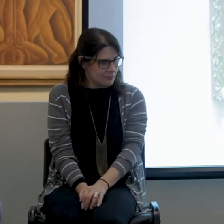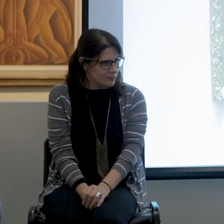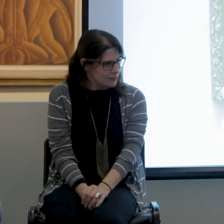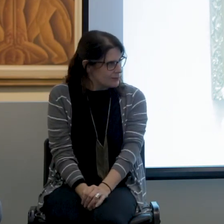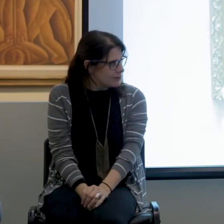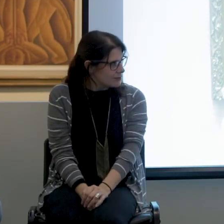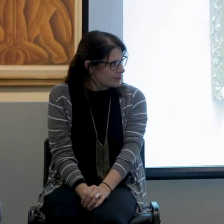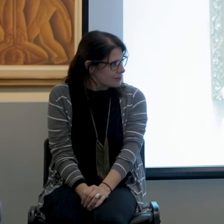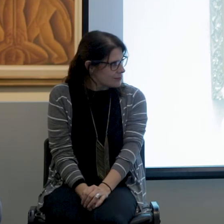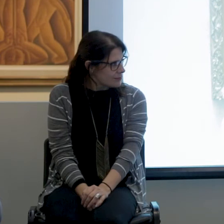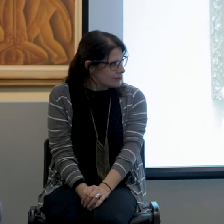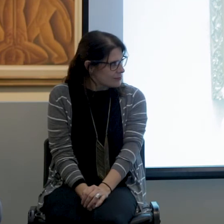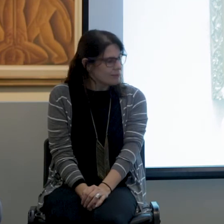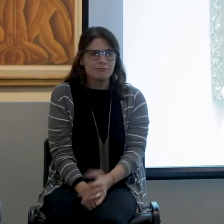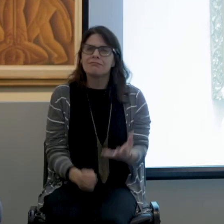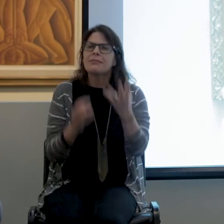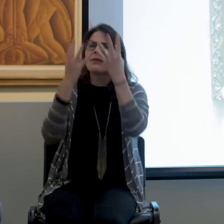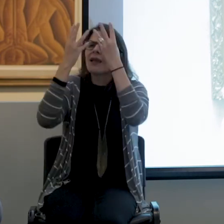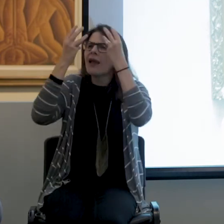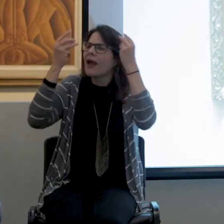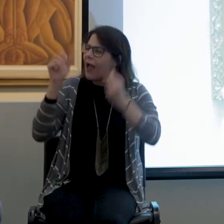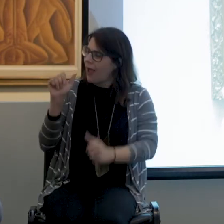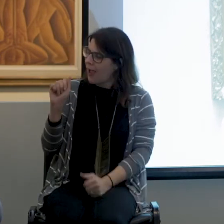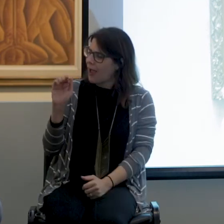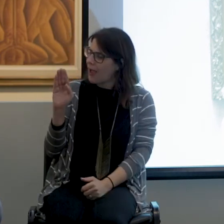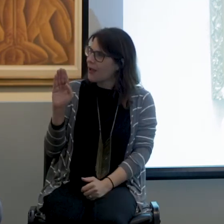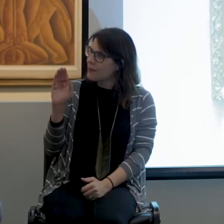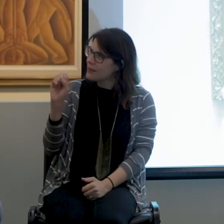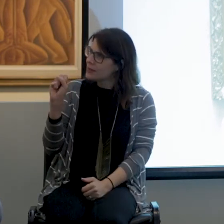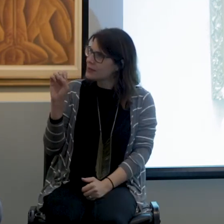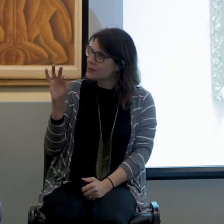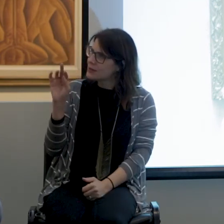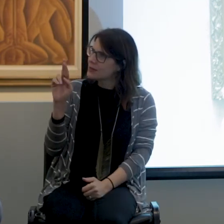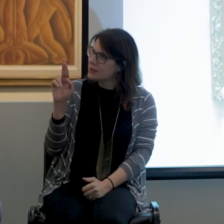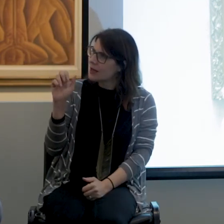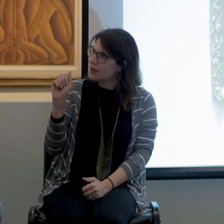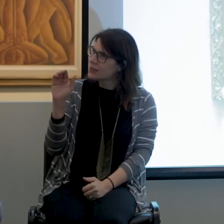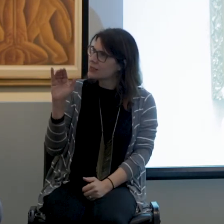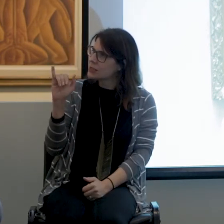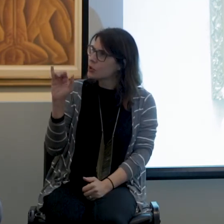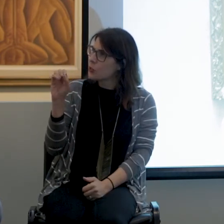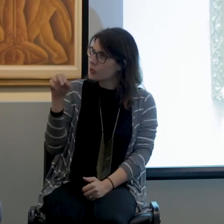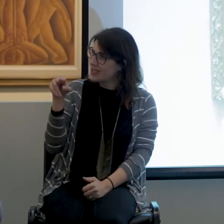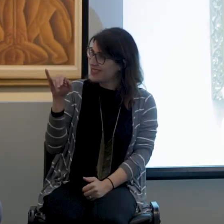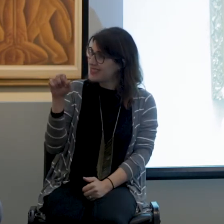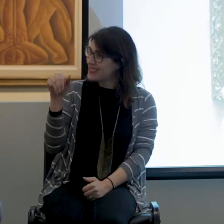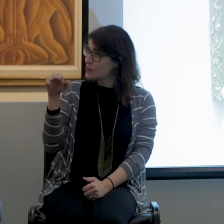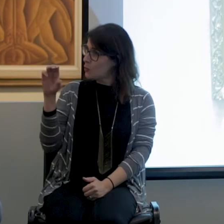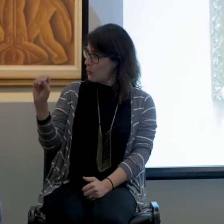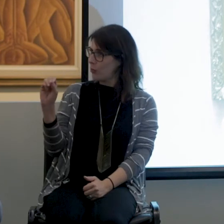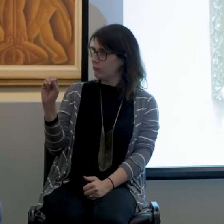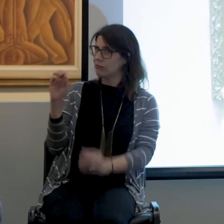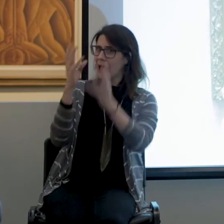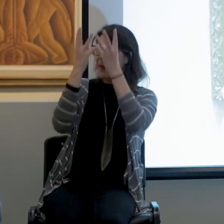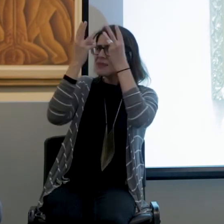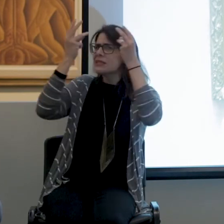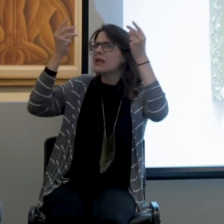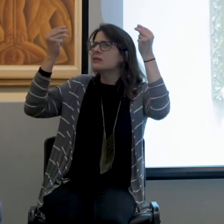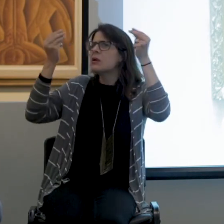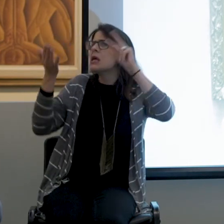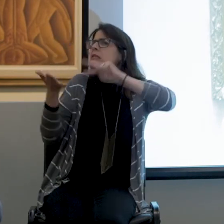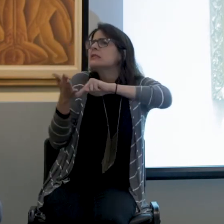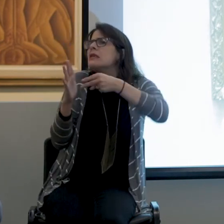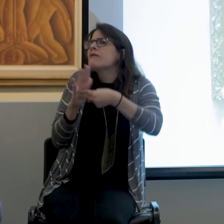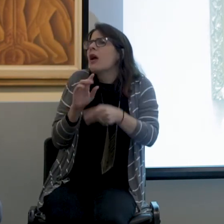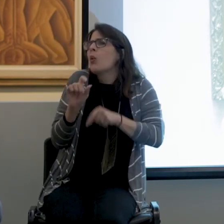O que significava esse abstracionismo? Ou essa radicalização dentro da arte, desse processo de despojamento